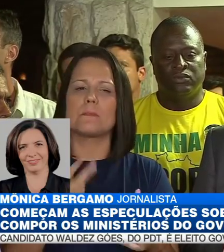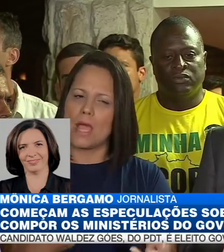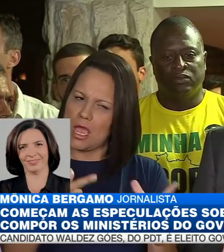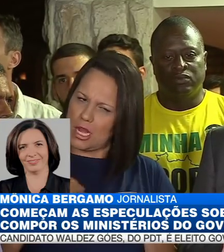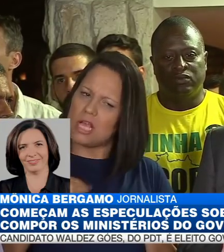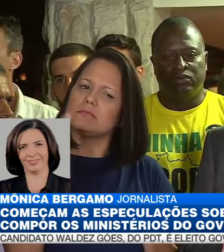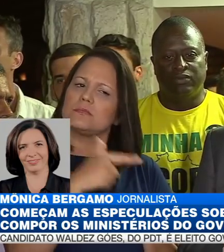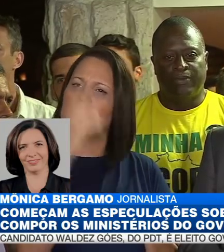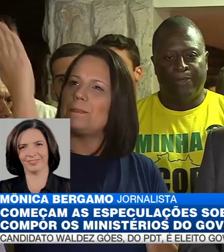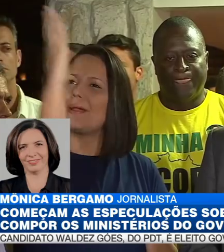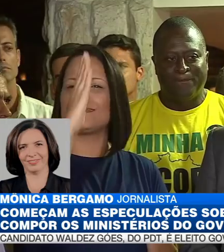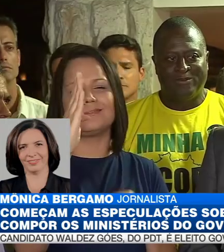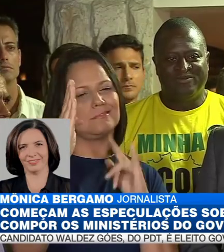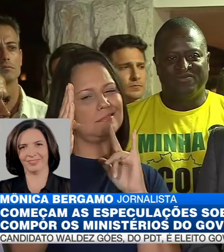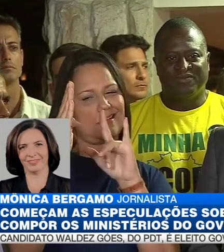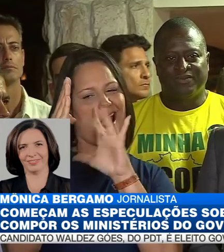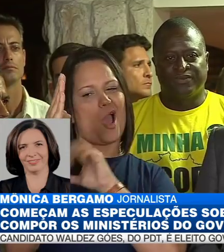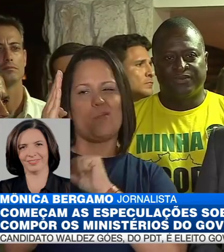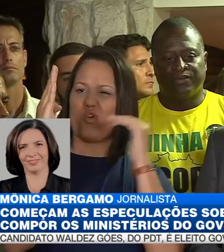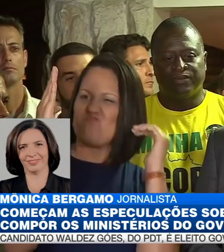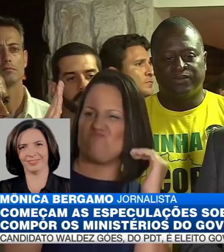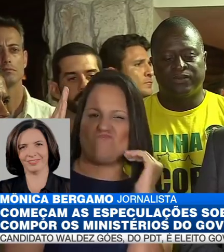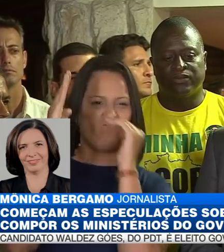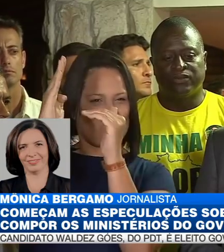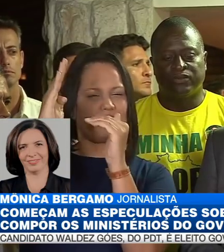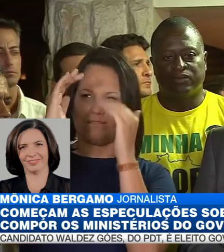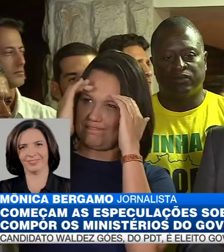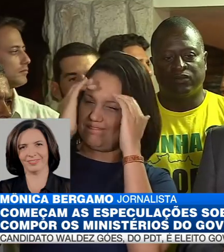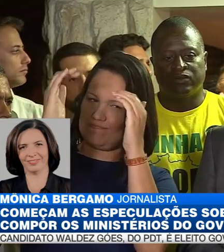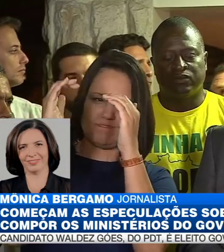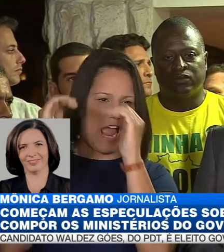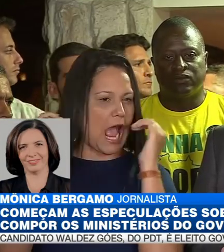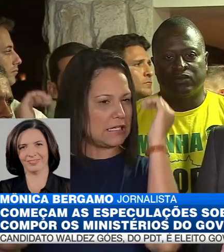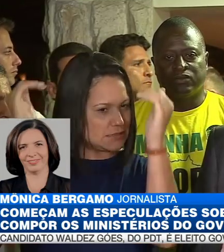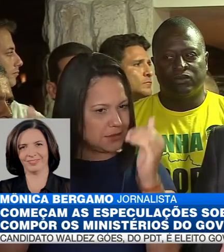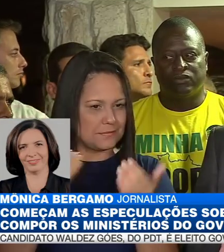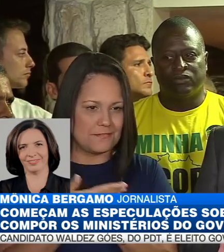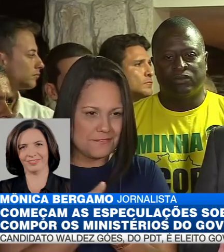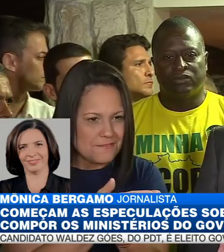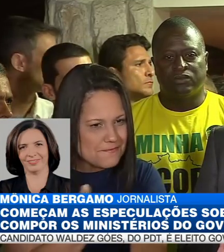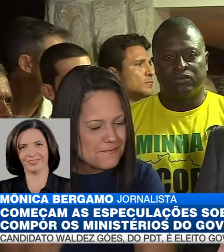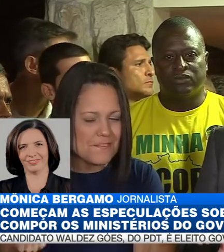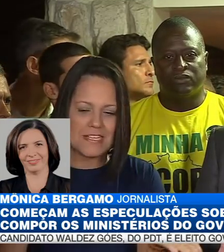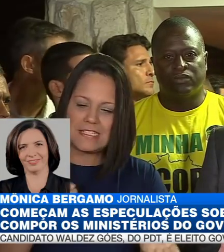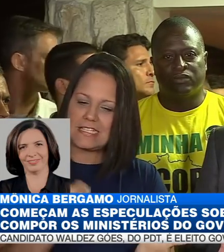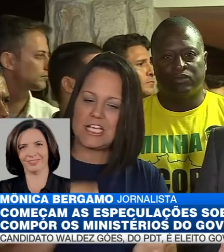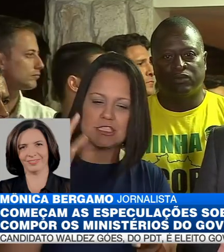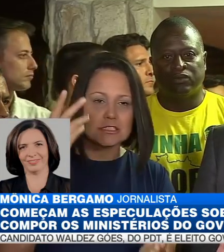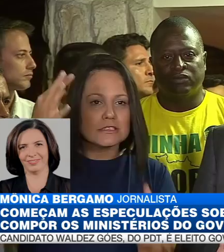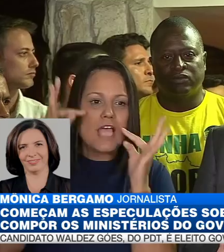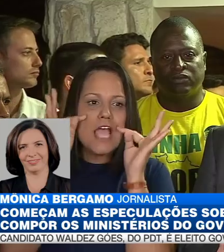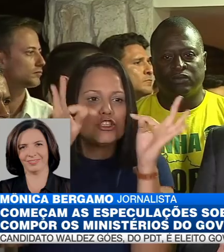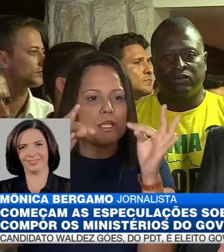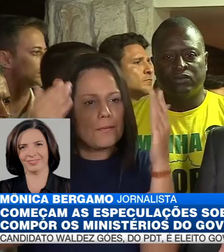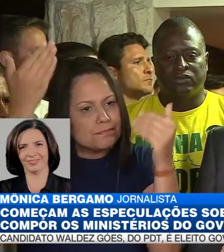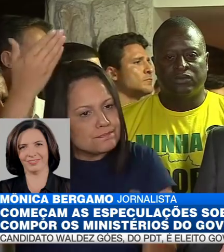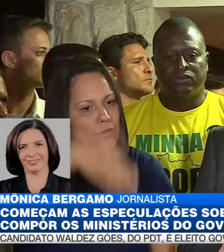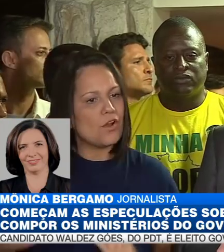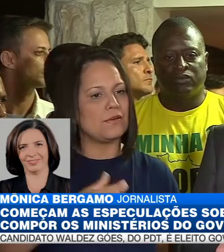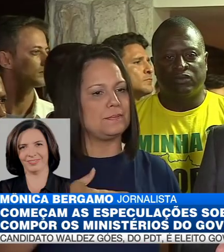aposte que tanto o Sérgio Moro quanto o ministro Ives Gandra dificilmente largariam seus cargos de juízes